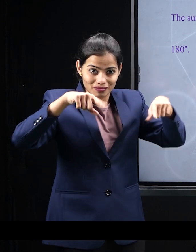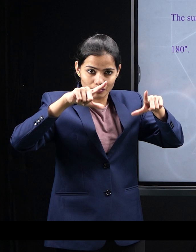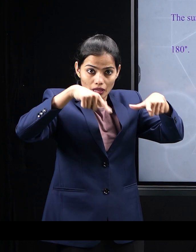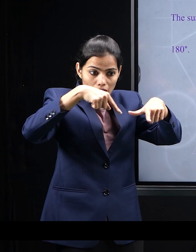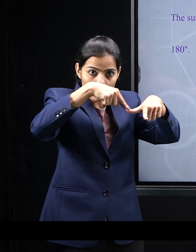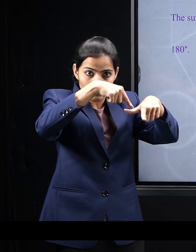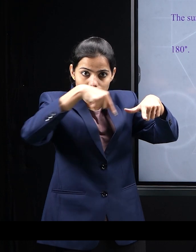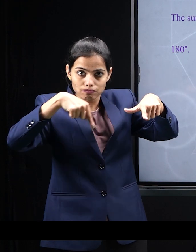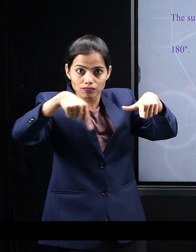ట్రయాంగిల్ ABDలో